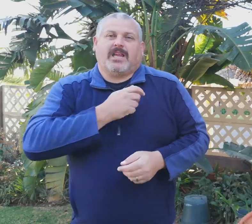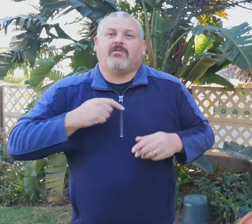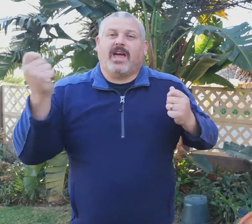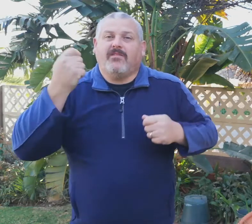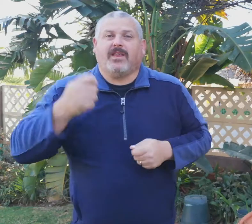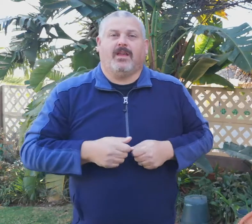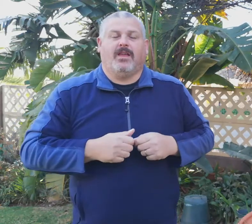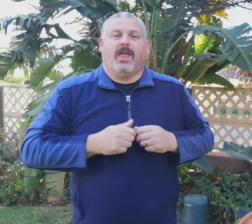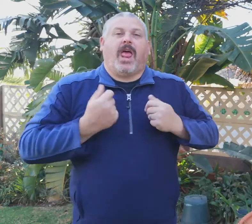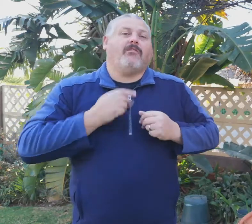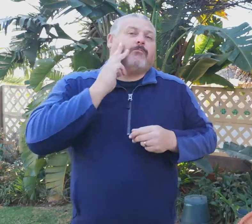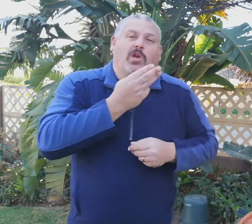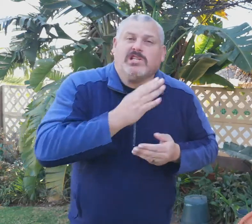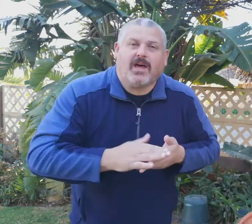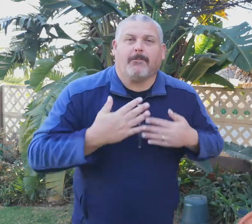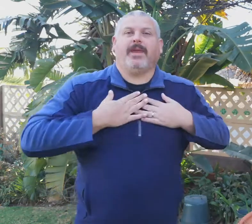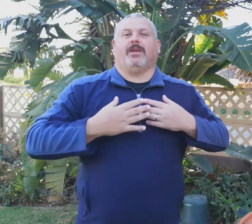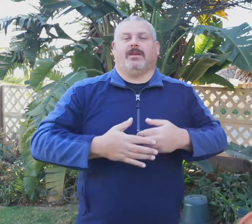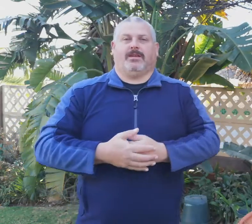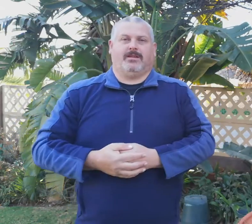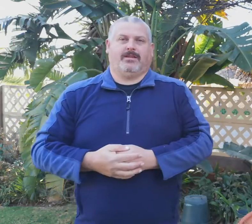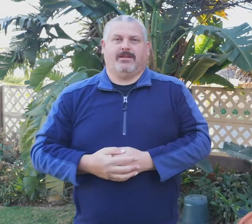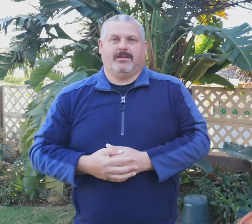son of David, have mercy on me.